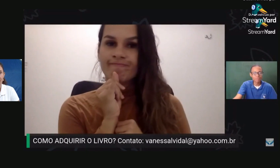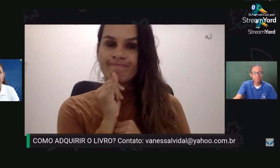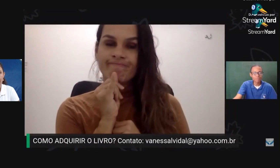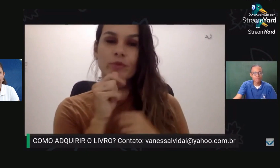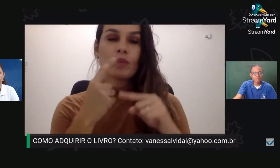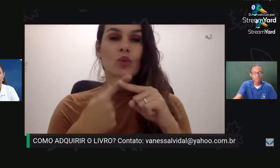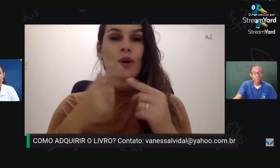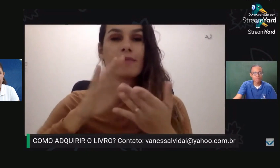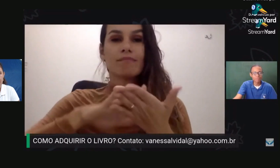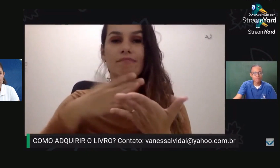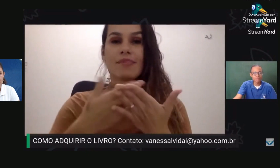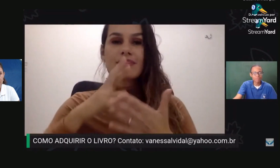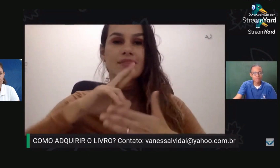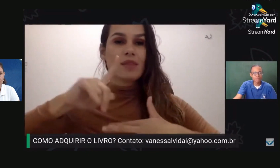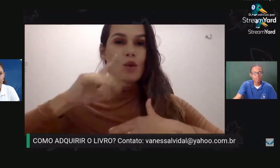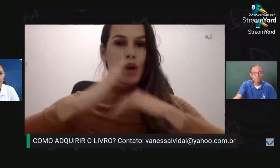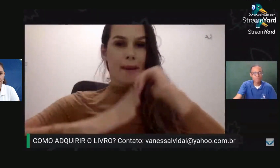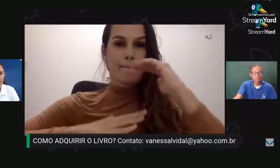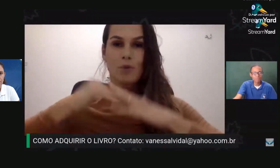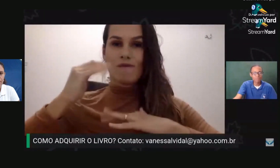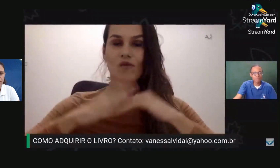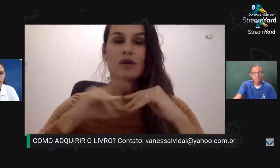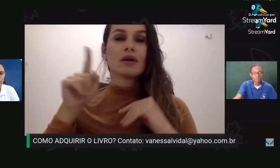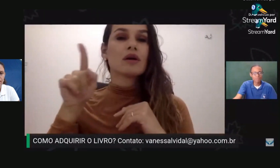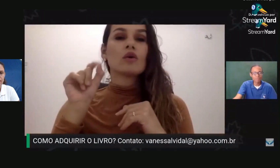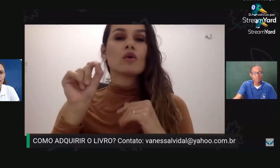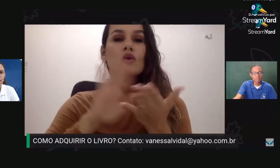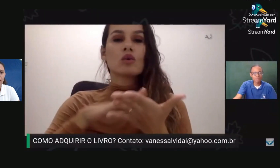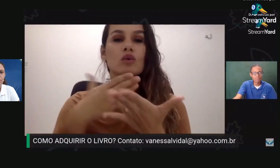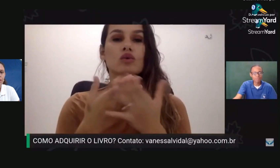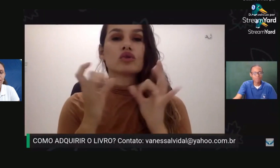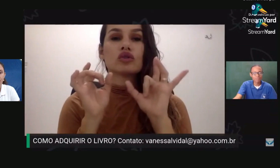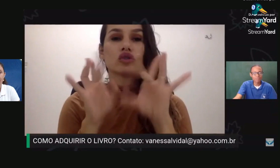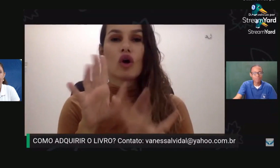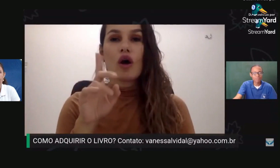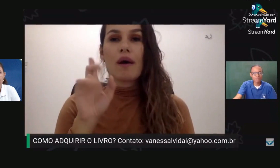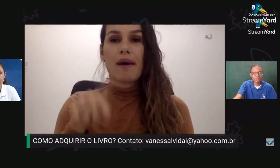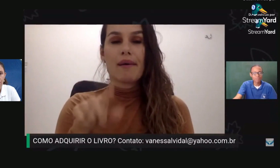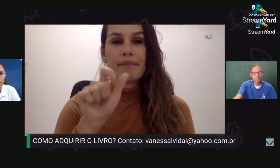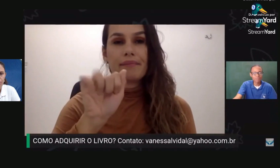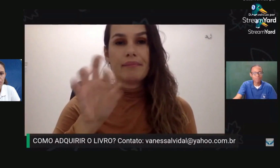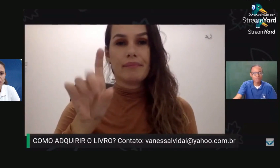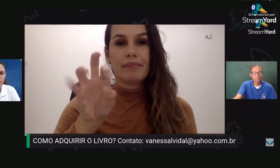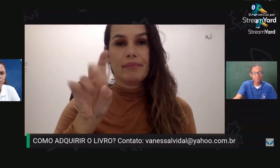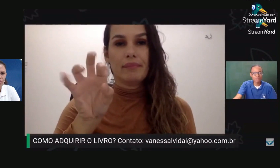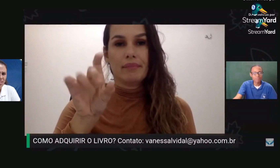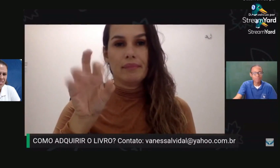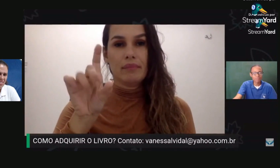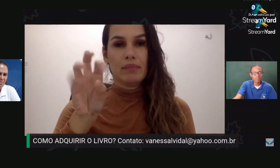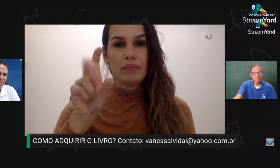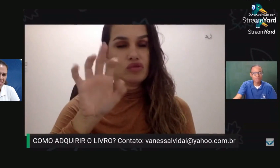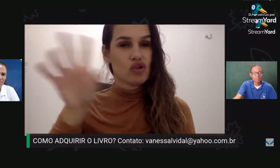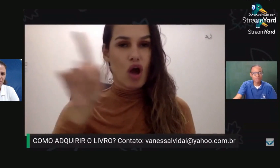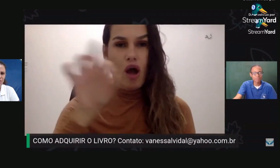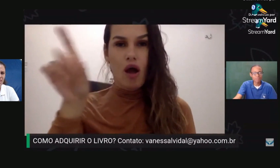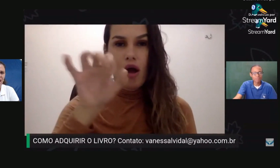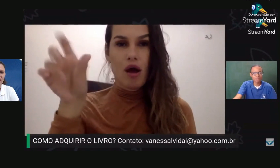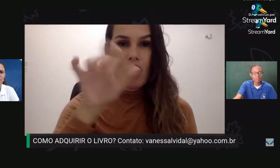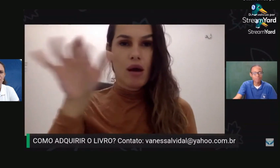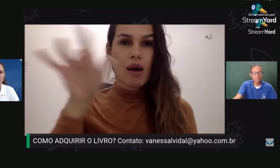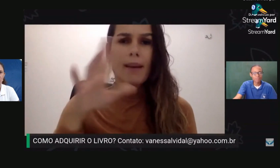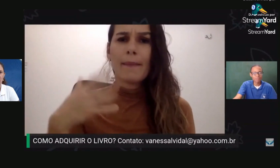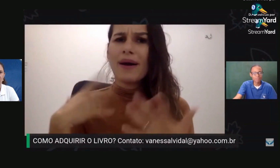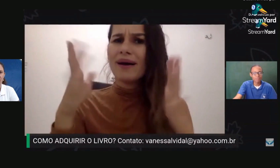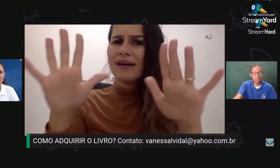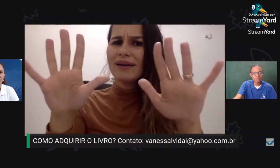assim, era perceptível nas minhas expressões, porque não havia um profissional. Então, eu fiquei, assim, bem frustrada,